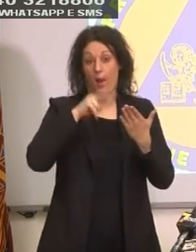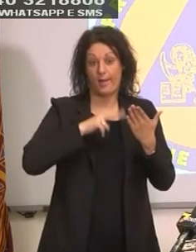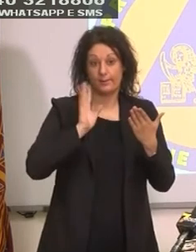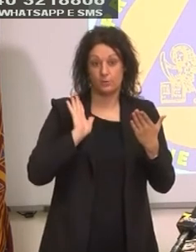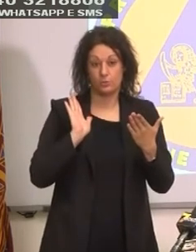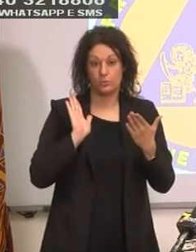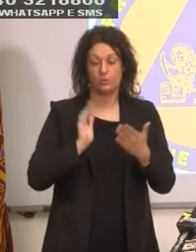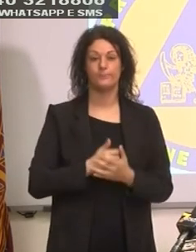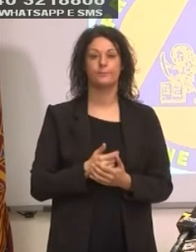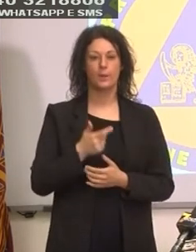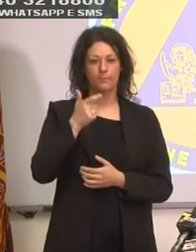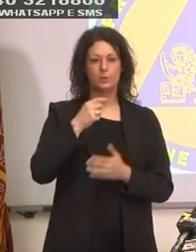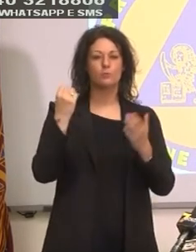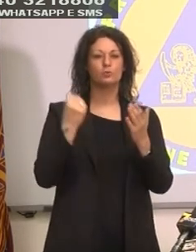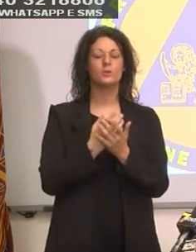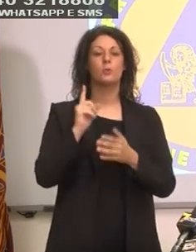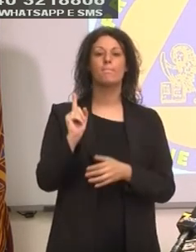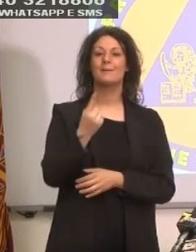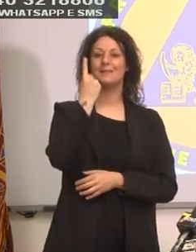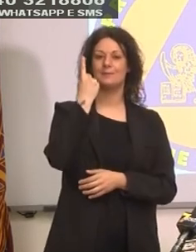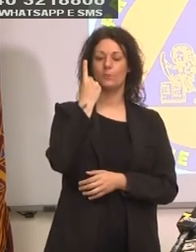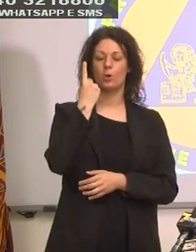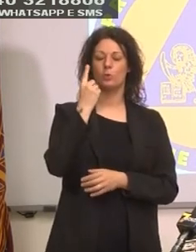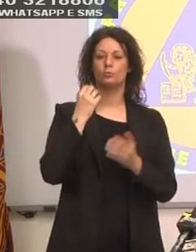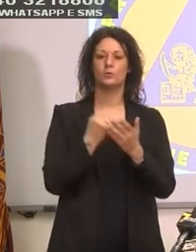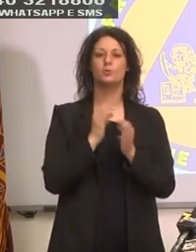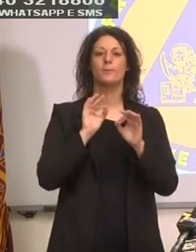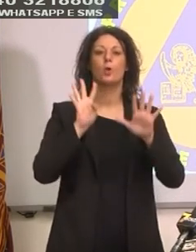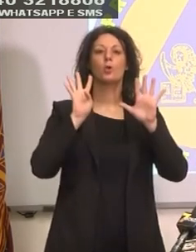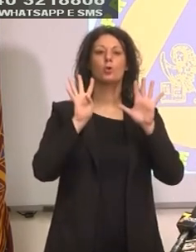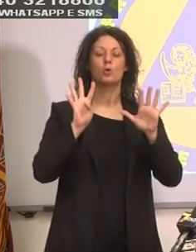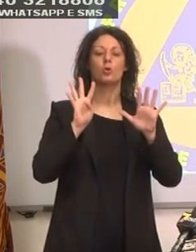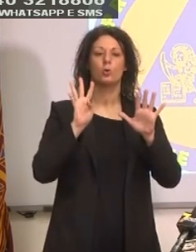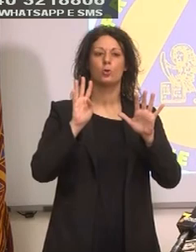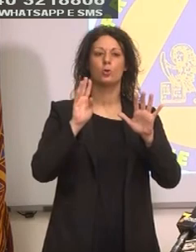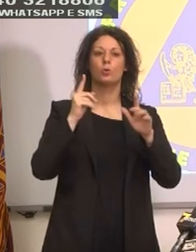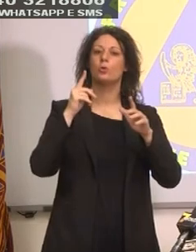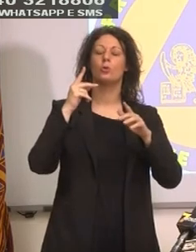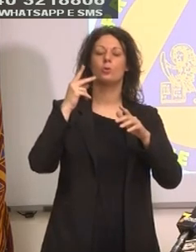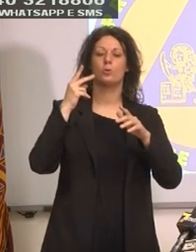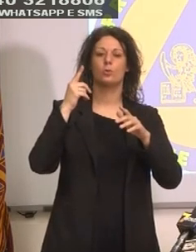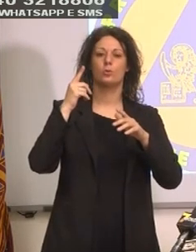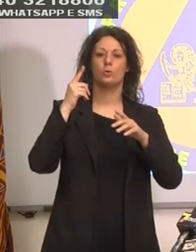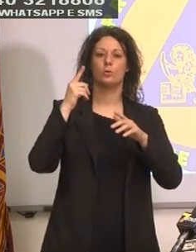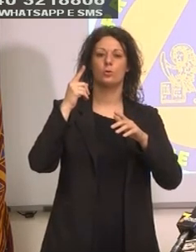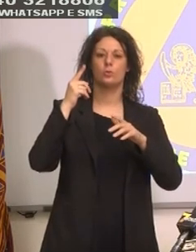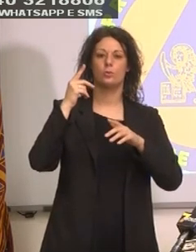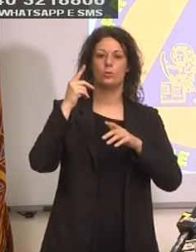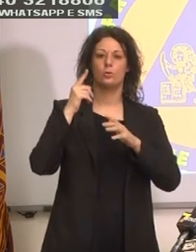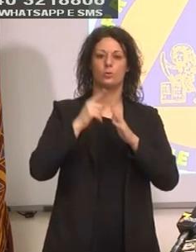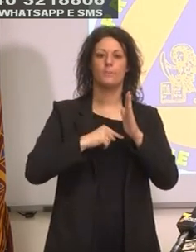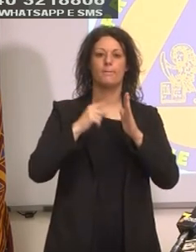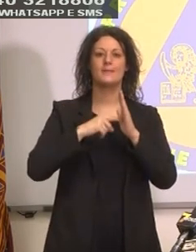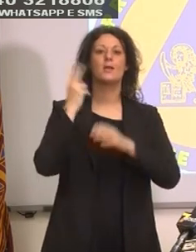Stiamo parlando del primo caso novembre 2018, correggimi se sbaglio qualche... Stiamo parlando di un primo caso novembre